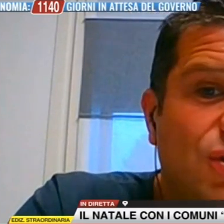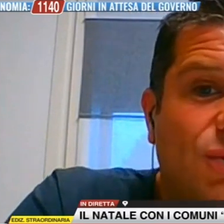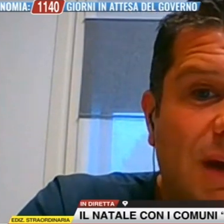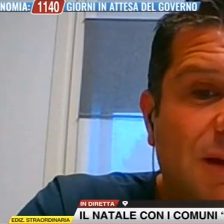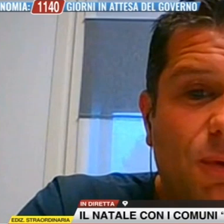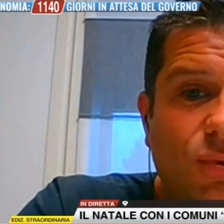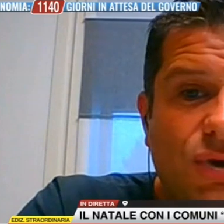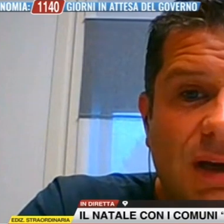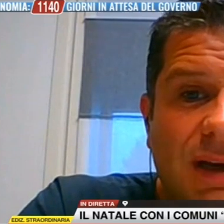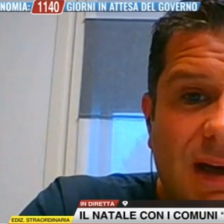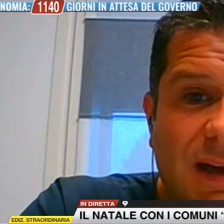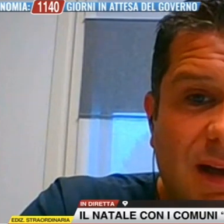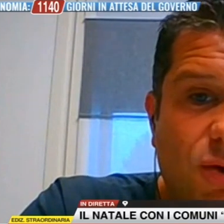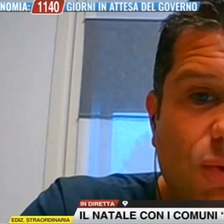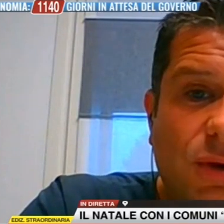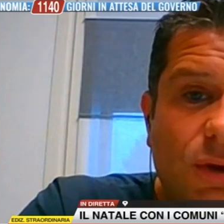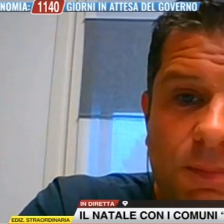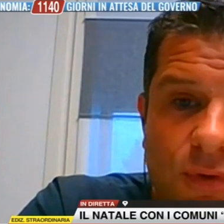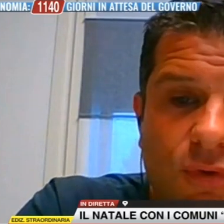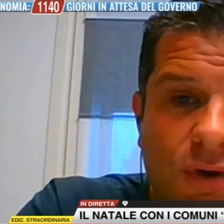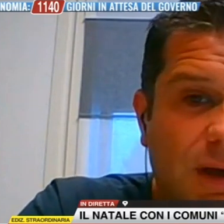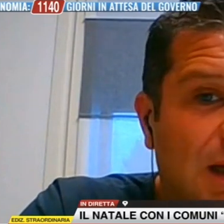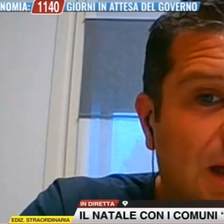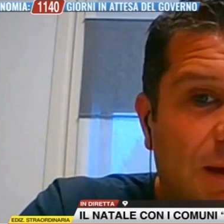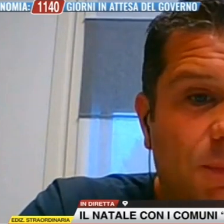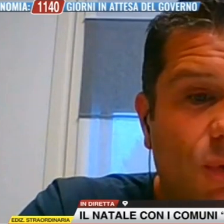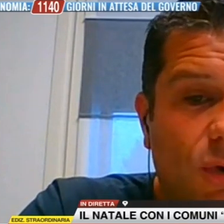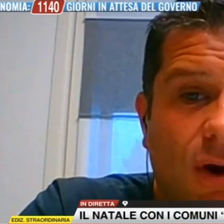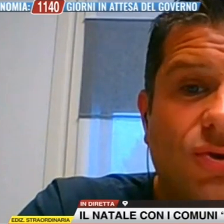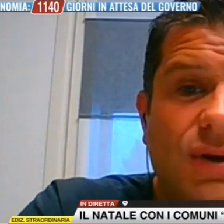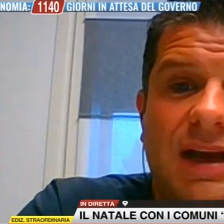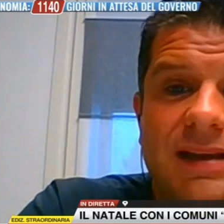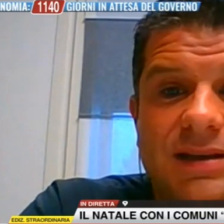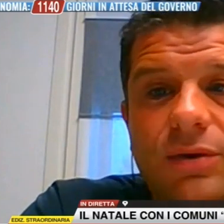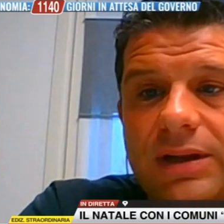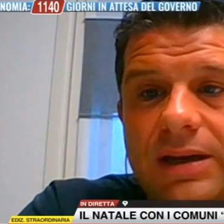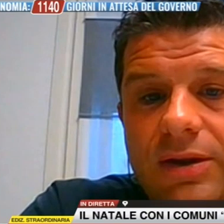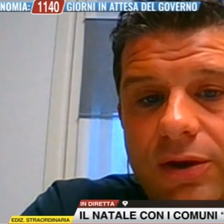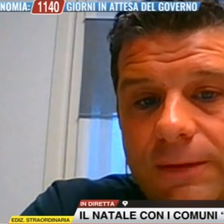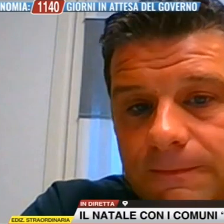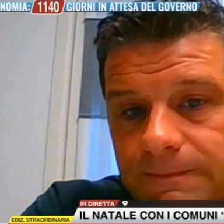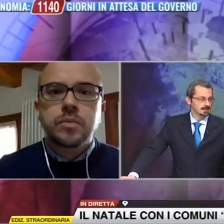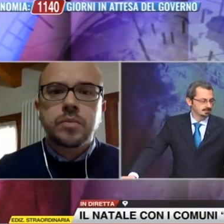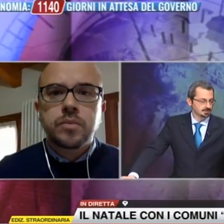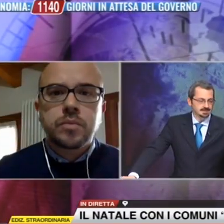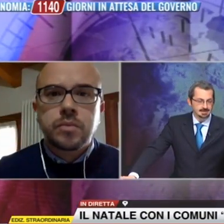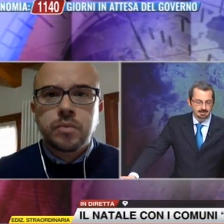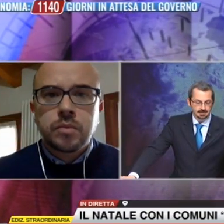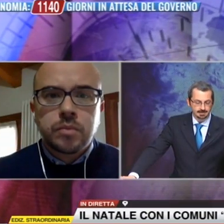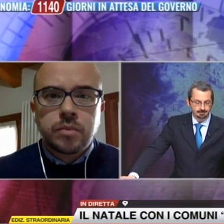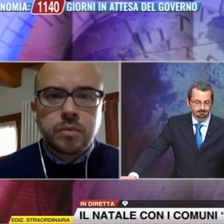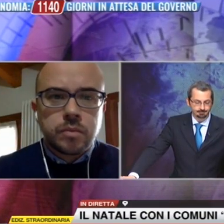regioni sicuramente produce delle soluzioni più consone ai dei singoli territori.